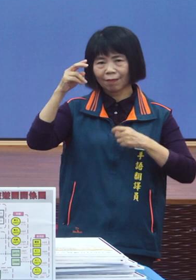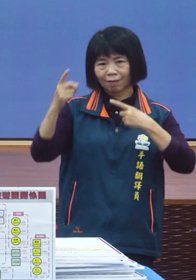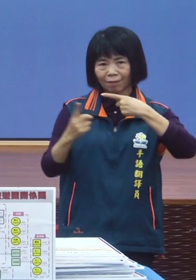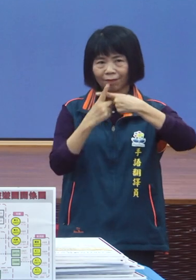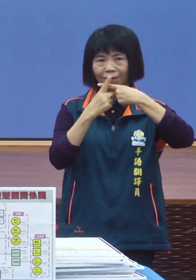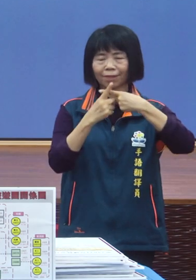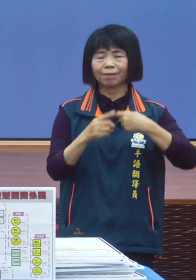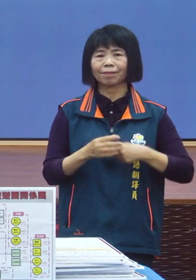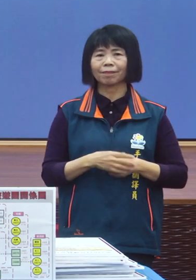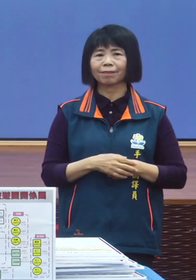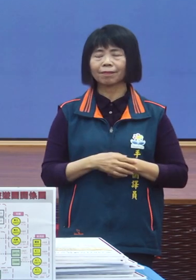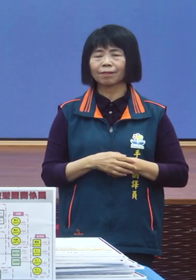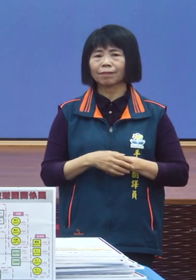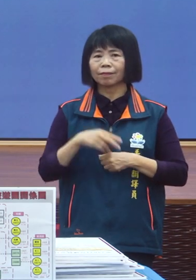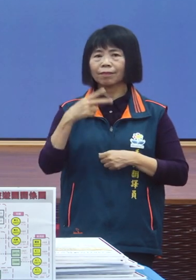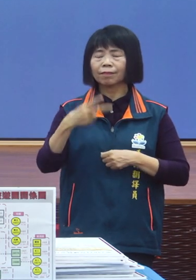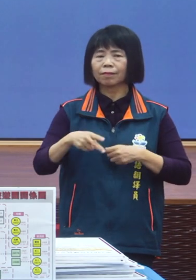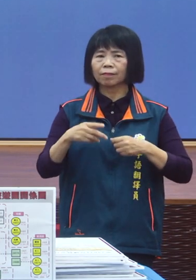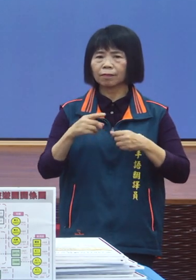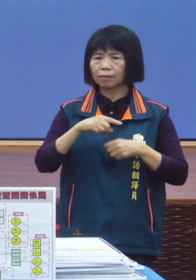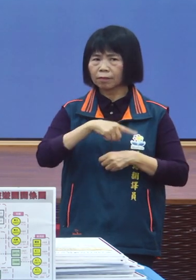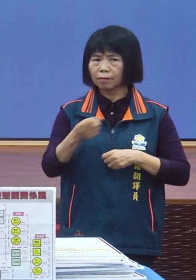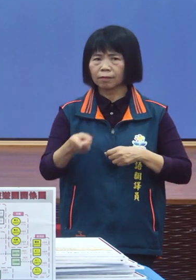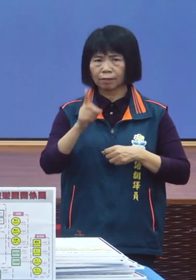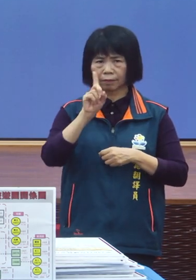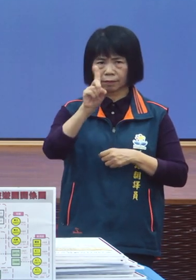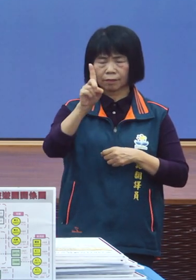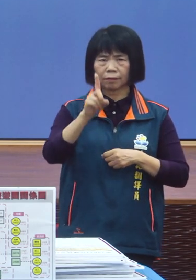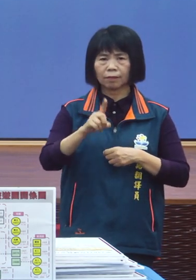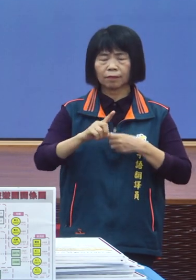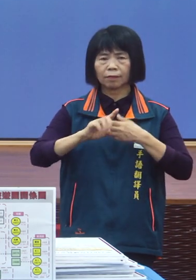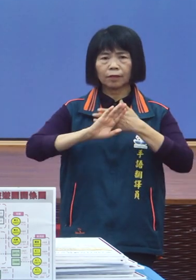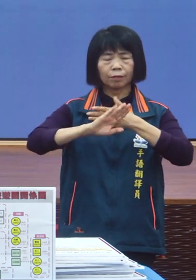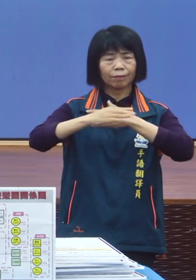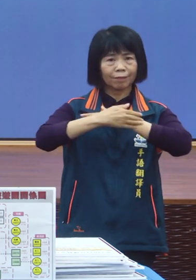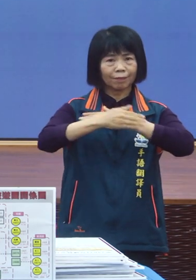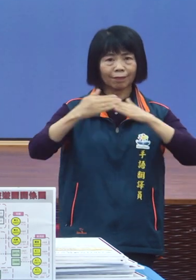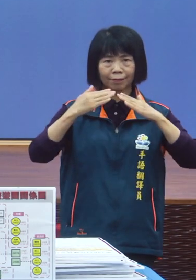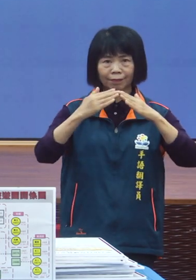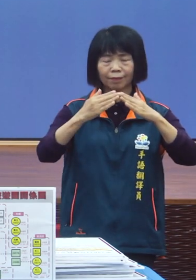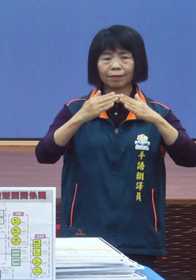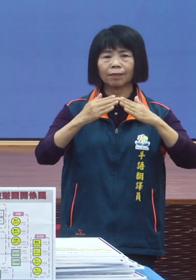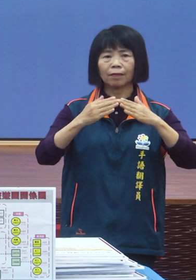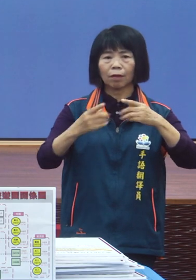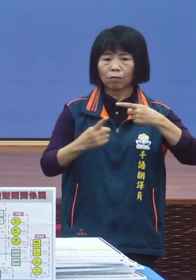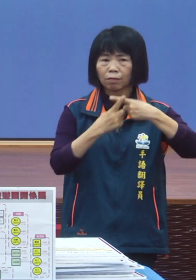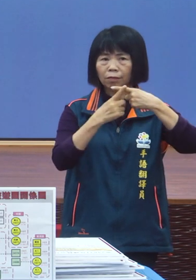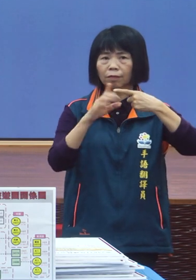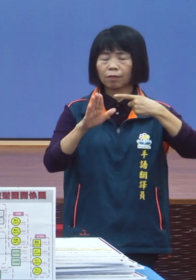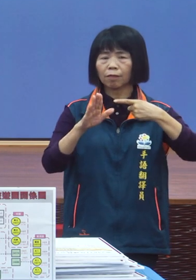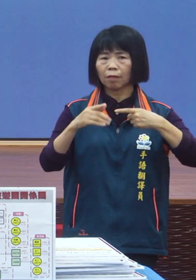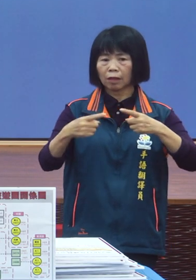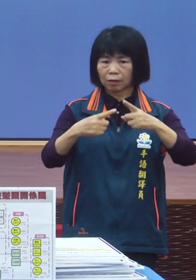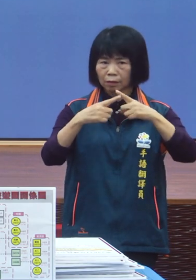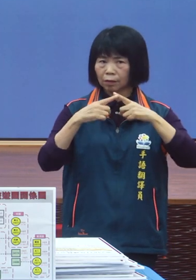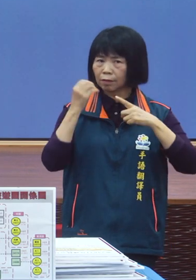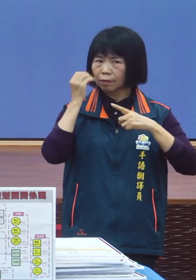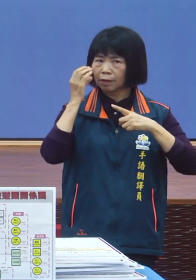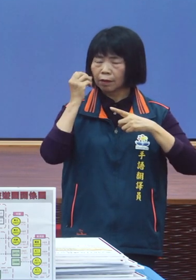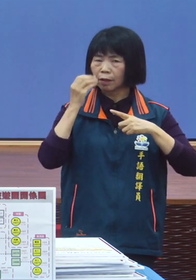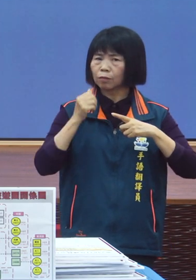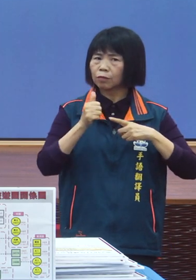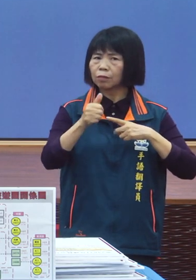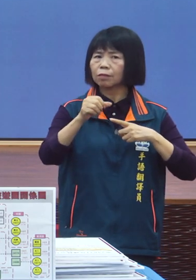有一个就是在外县市确诊个案，但是在我们花莲的一个足迹了哈，花莲一个足迹哈。那这